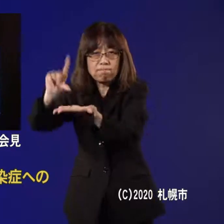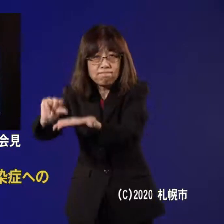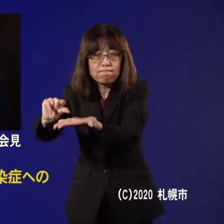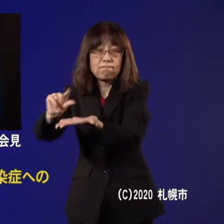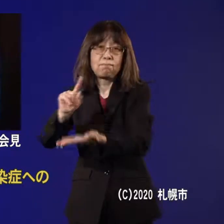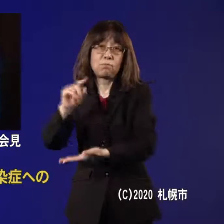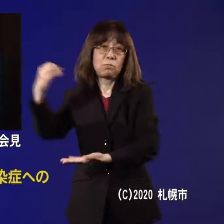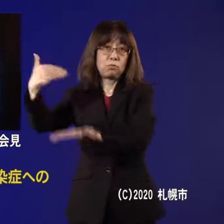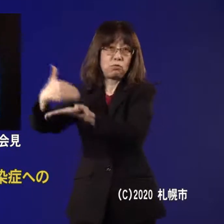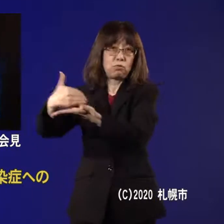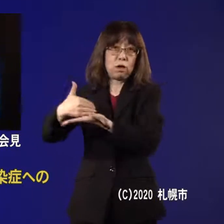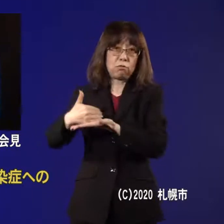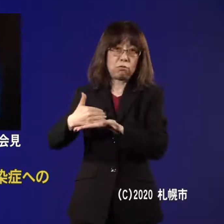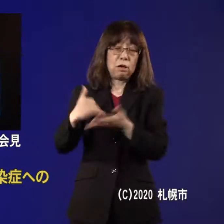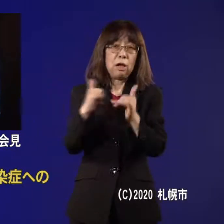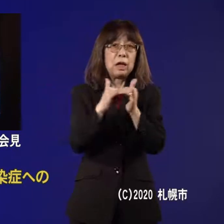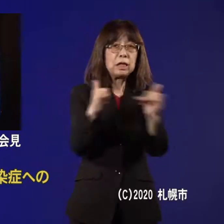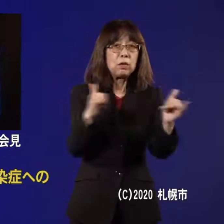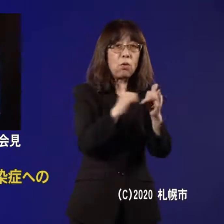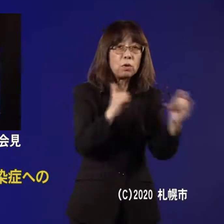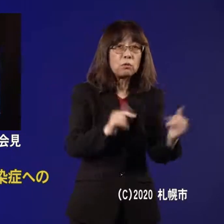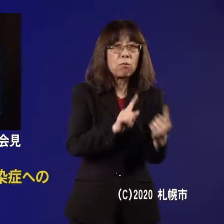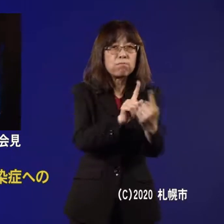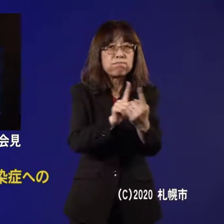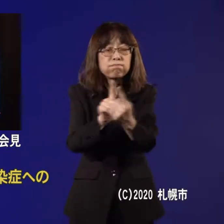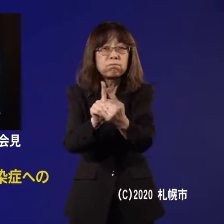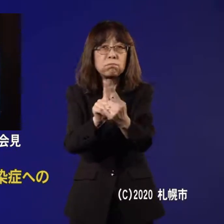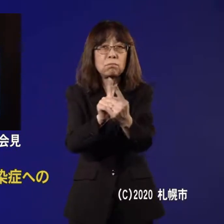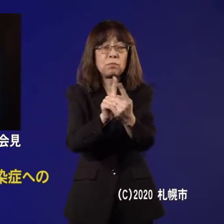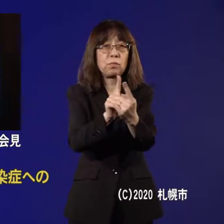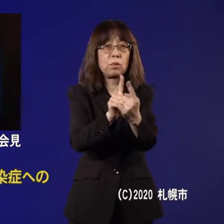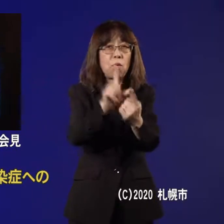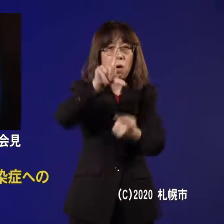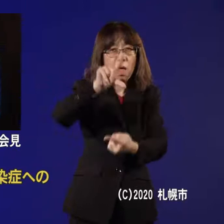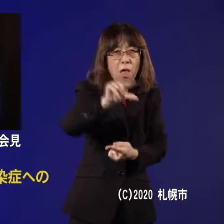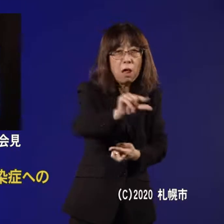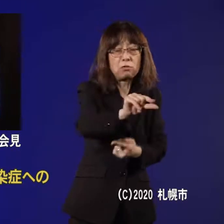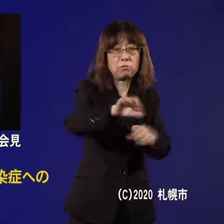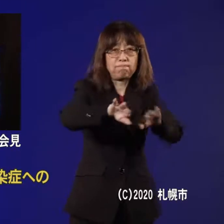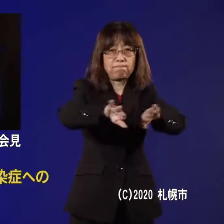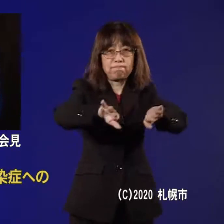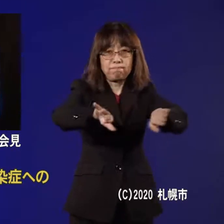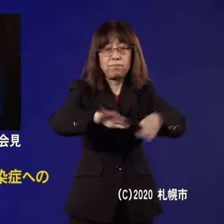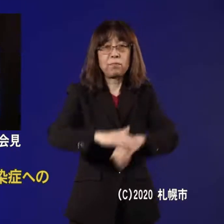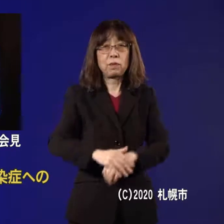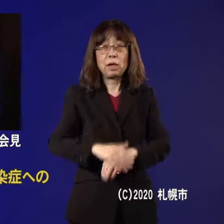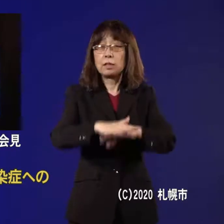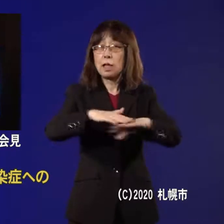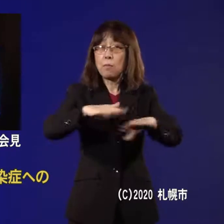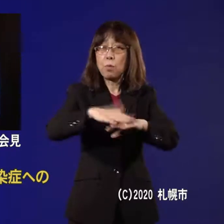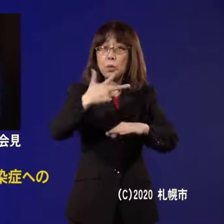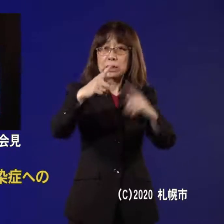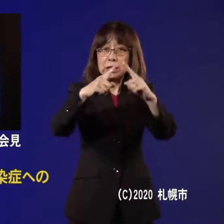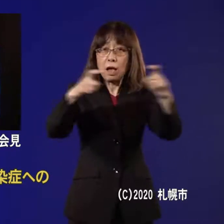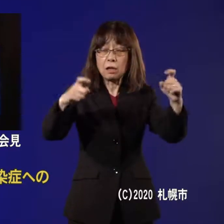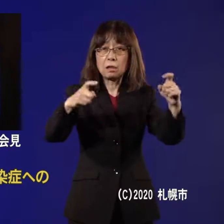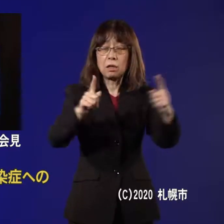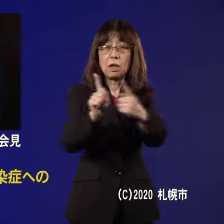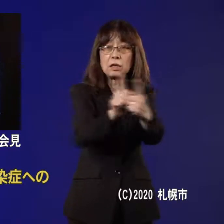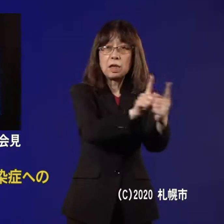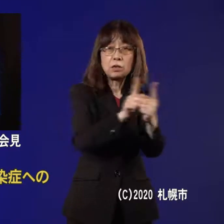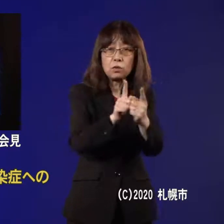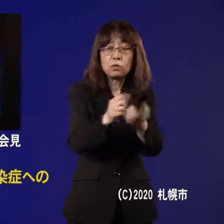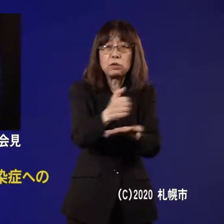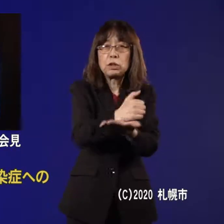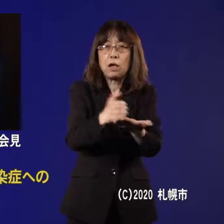人の接触を減らしていくということで、まずはその札幌市内における接触機会を減らしていく